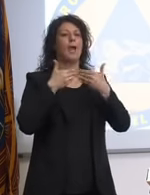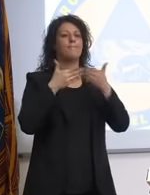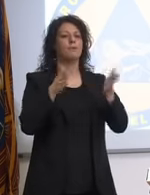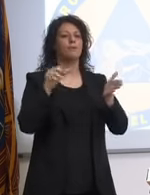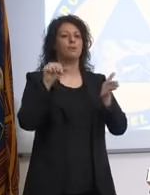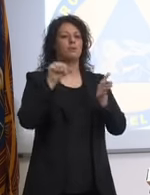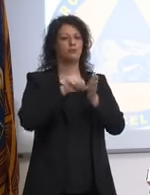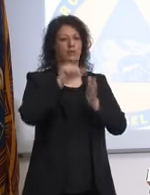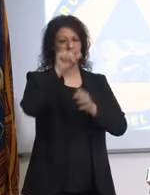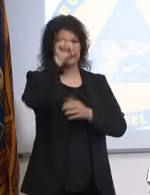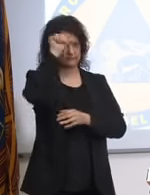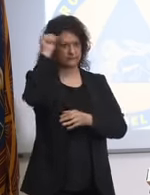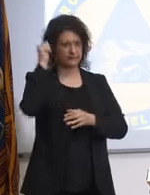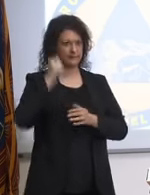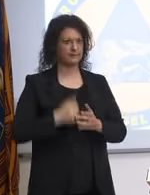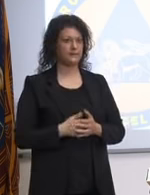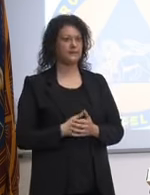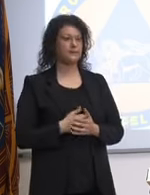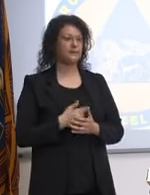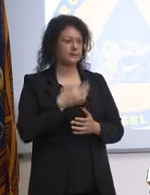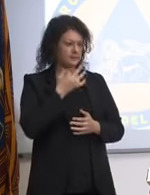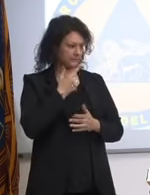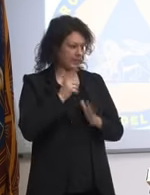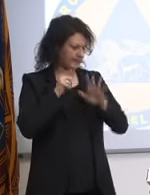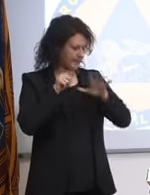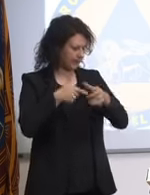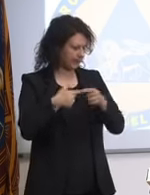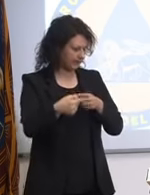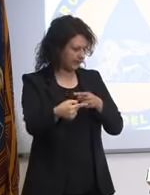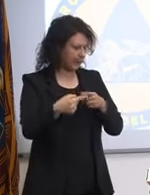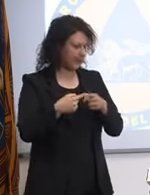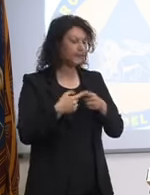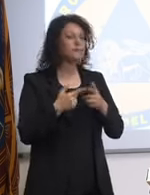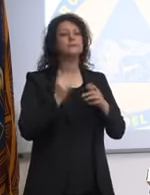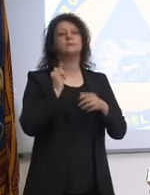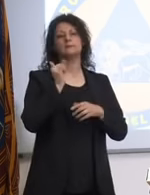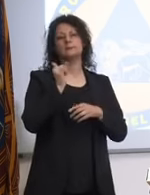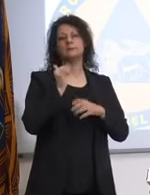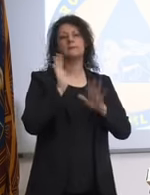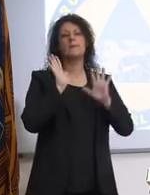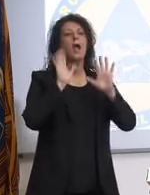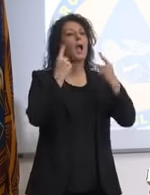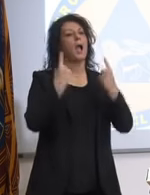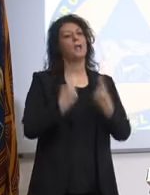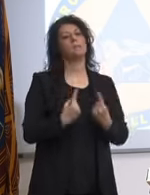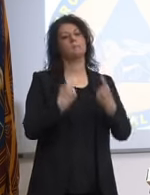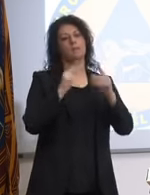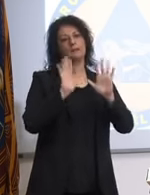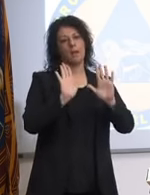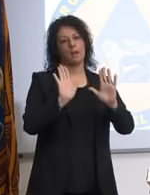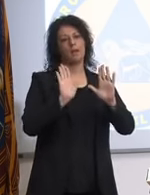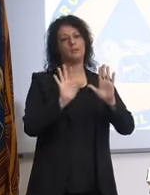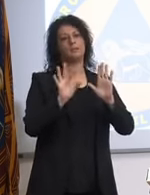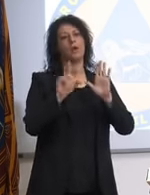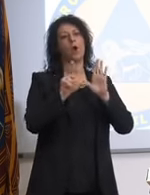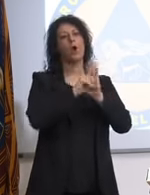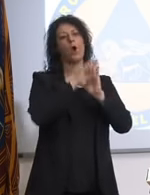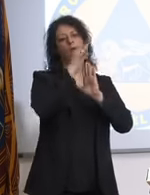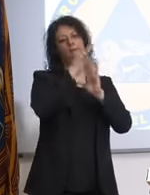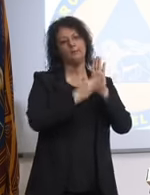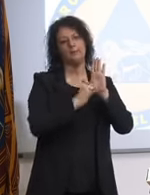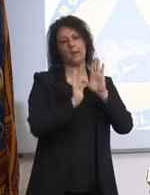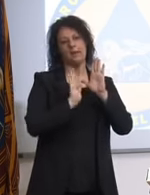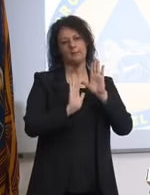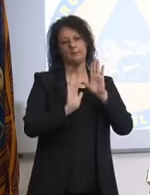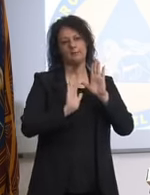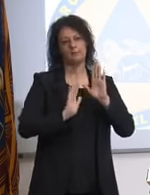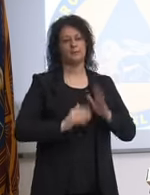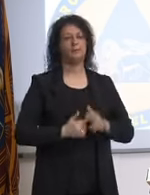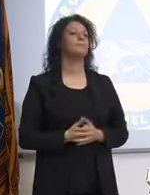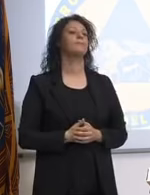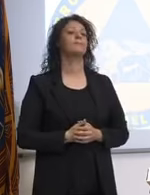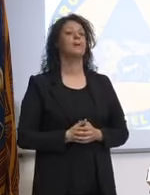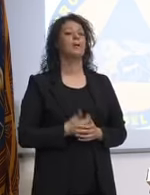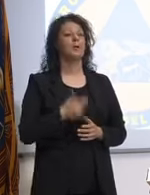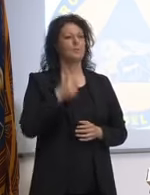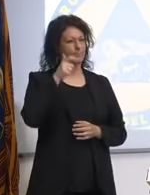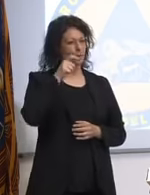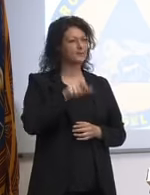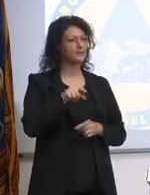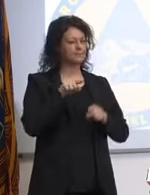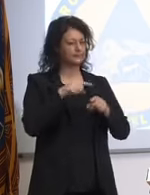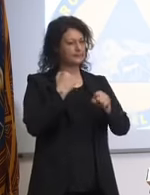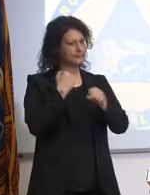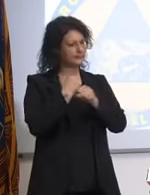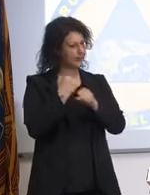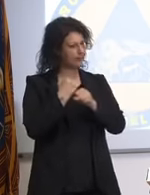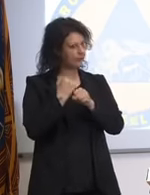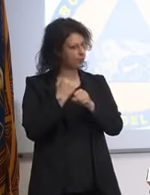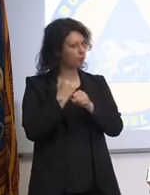settimana prossima? Se ci riusciamo sì, però attendete l'ordinanza per favore, che poi... Perché considerate che dobbiamo fare un incastro che non è da poco, perché